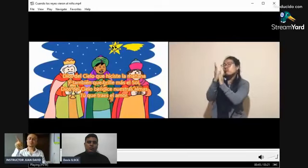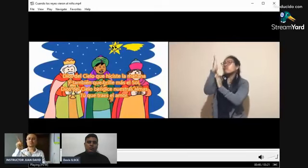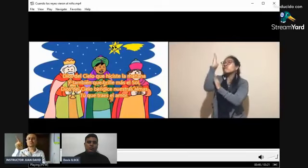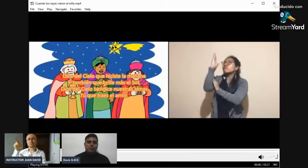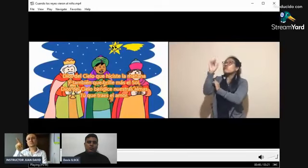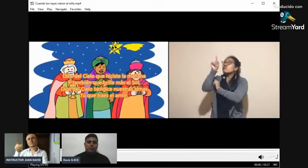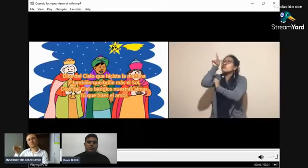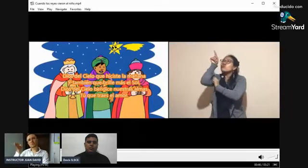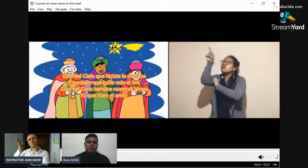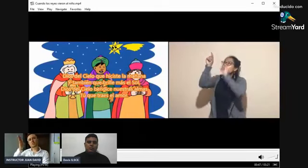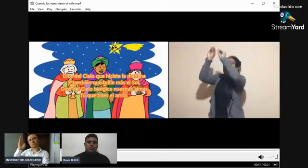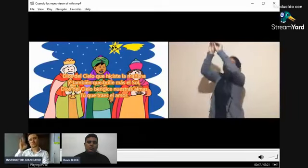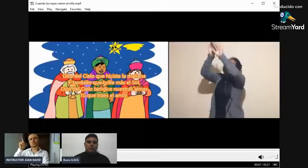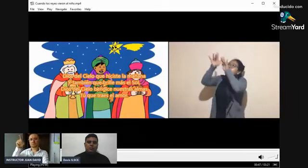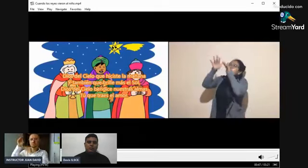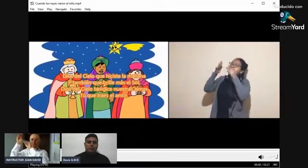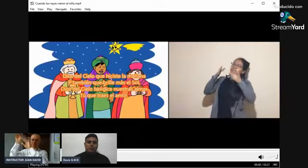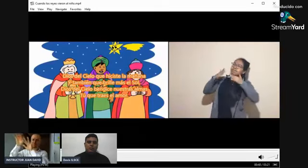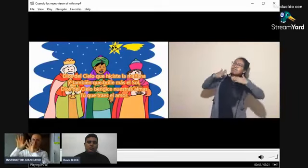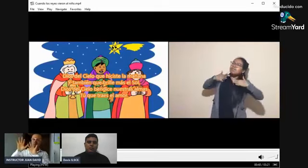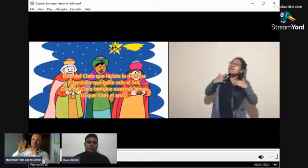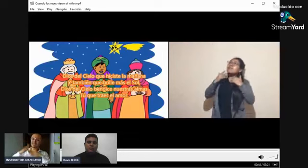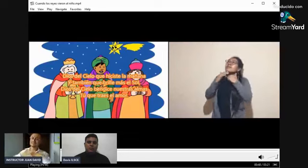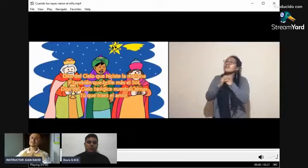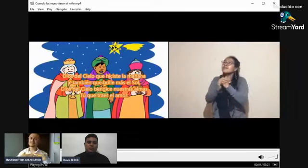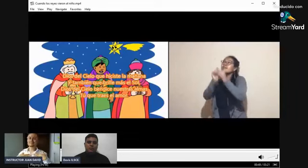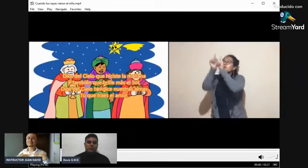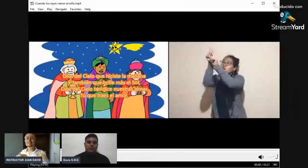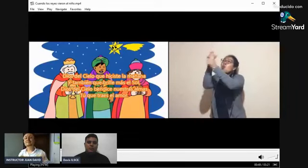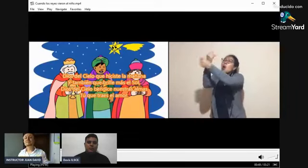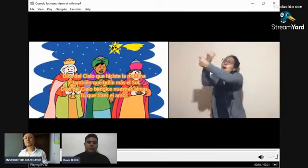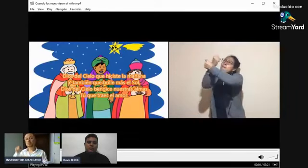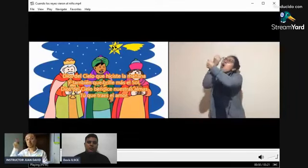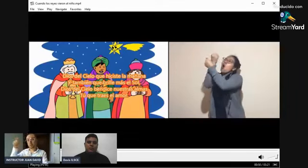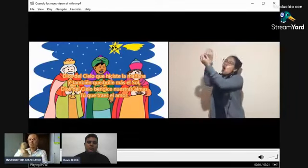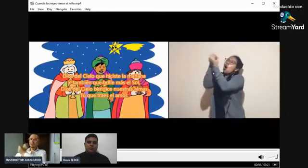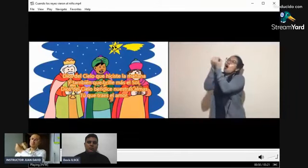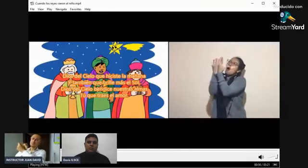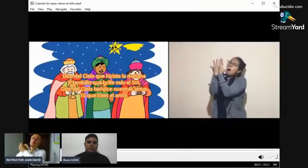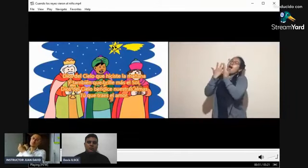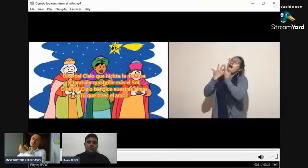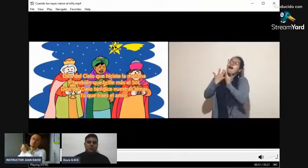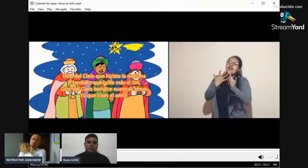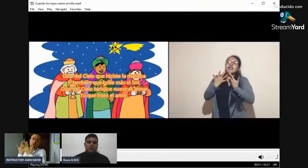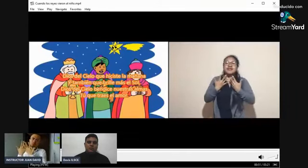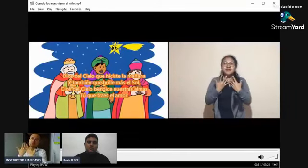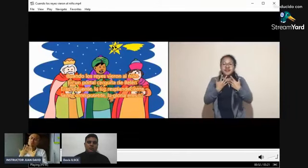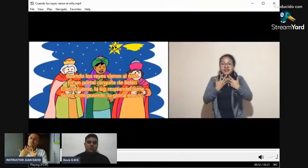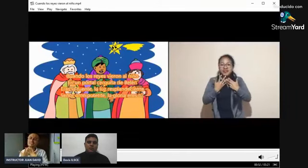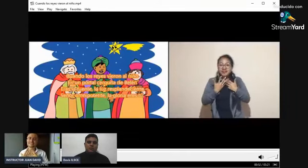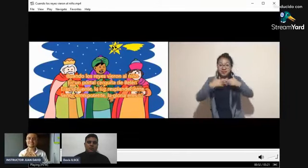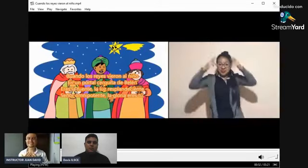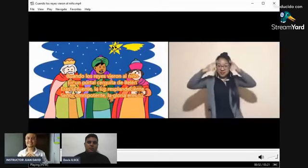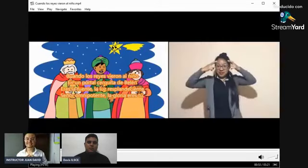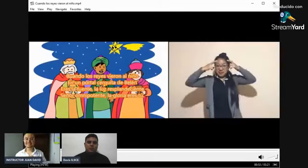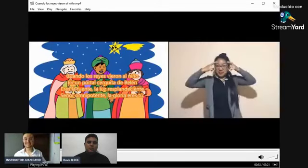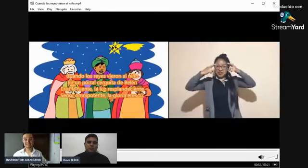del cielo, bendice nuestras almas, tú que traes el amor. Cuando